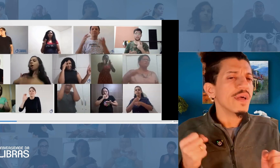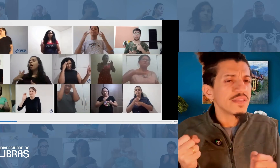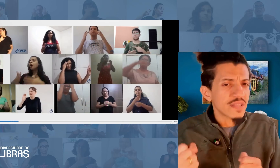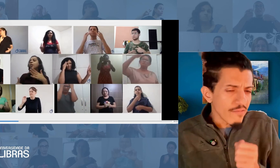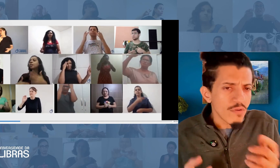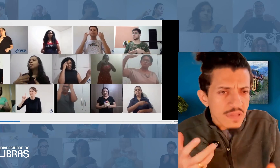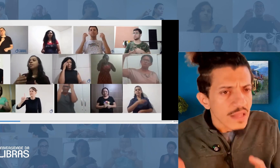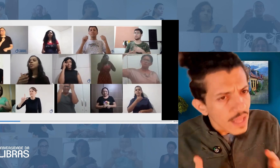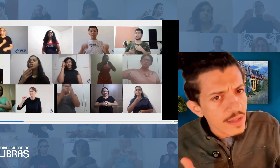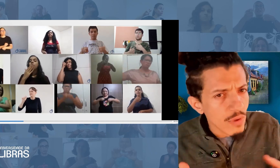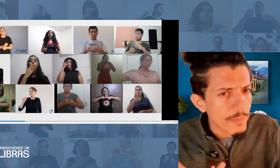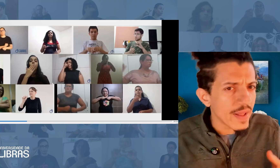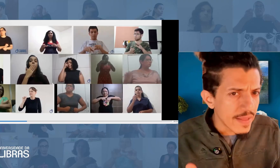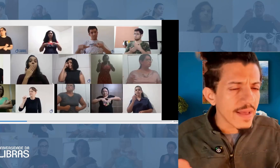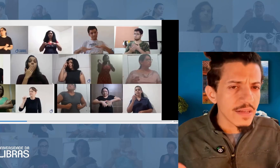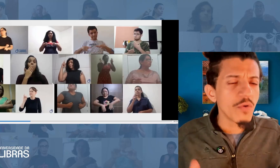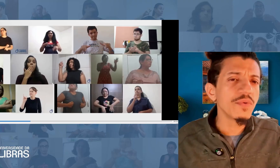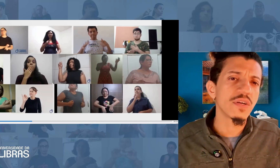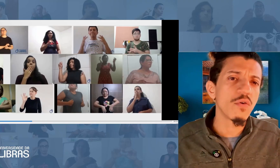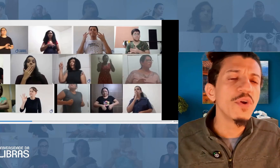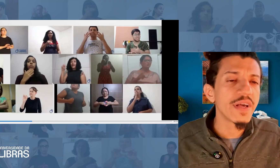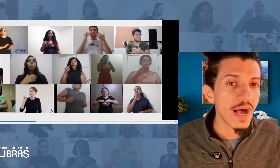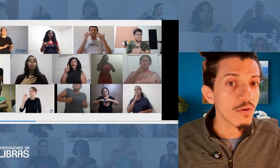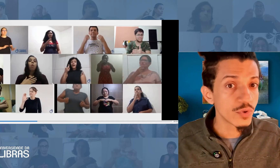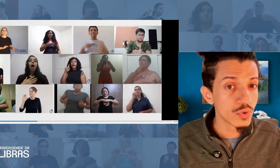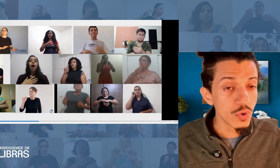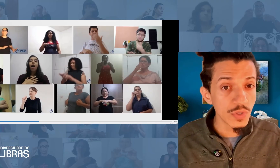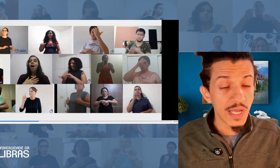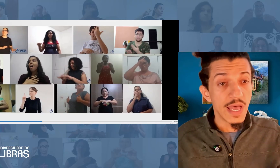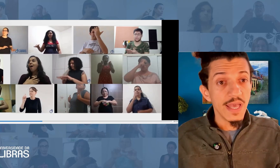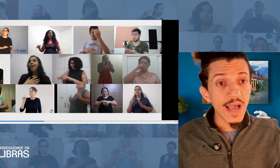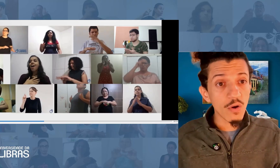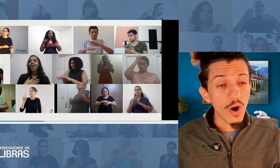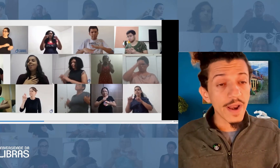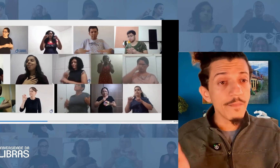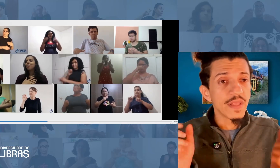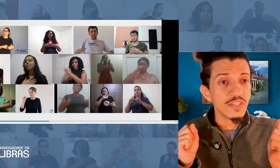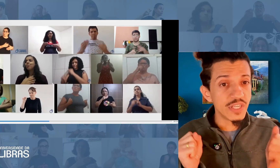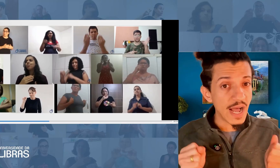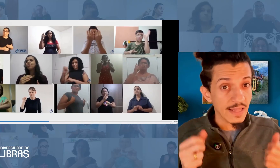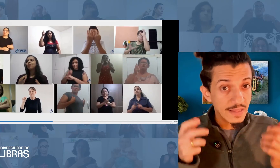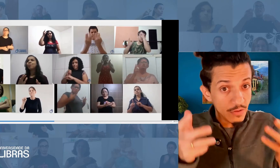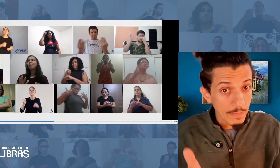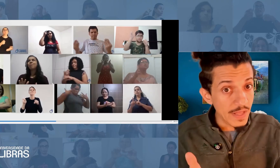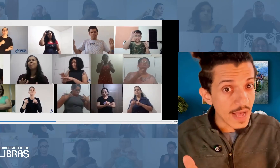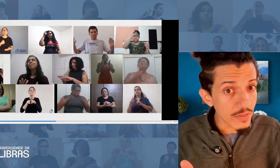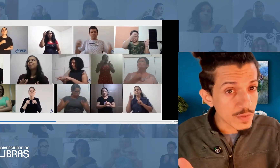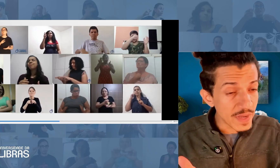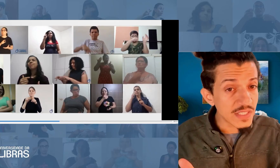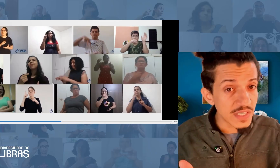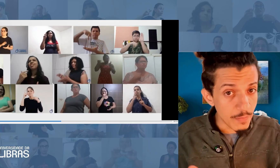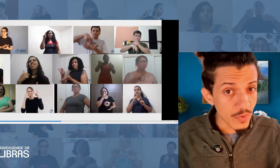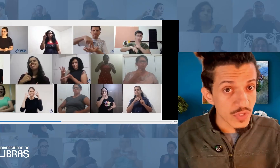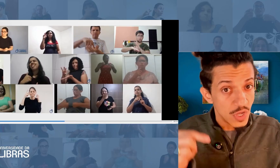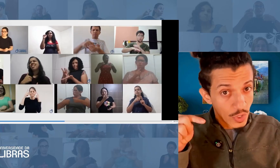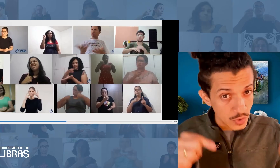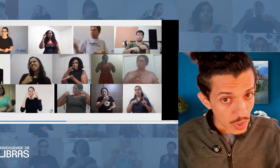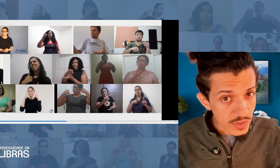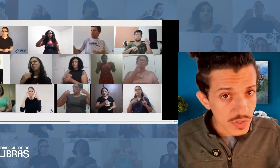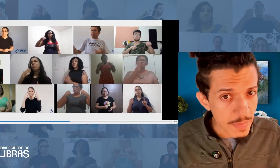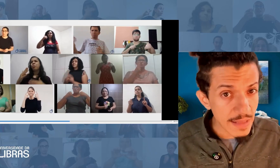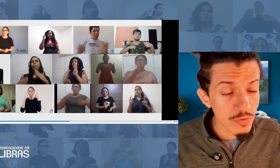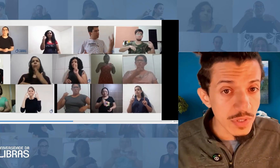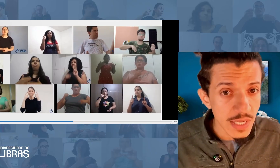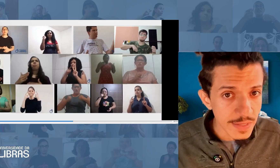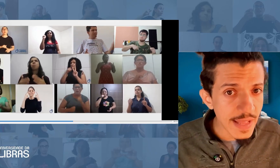ou estavam tentando aprender como se comunicar com surdos e agora, já tendo aplicado os princípios dos